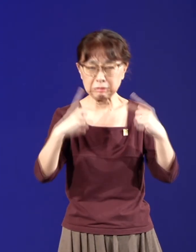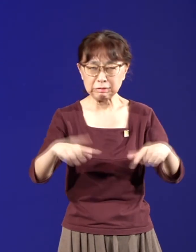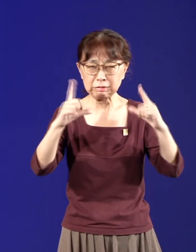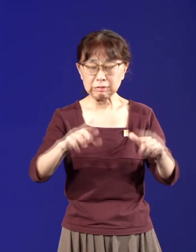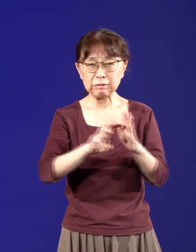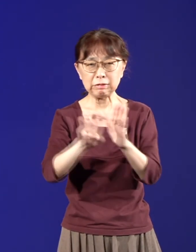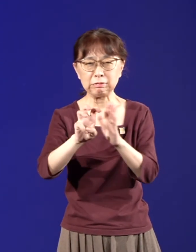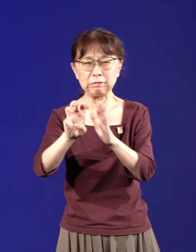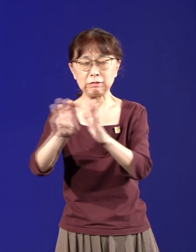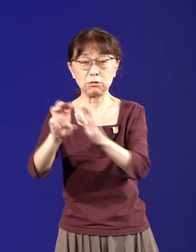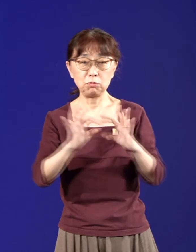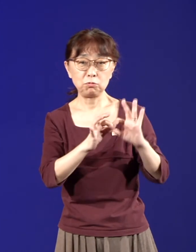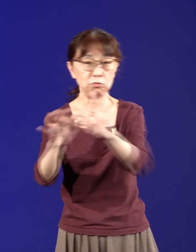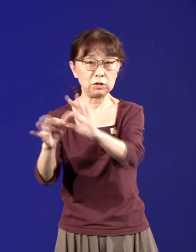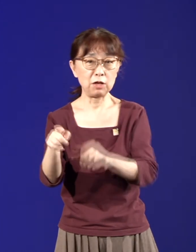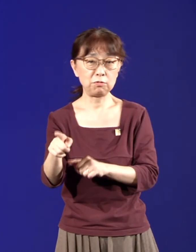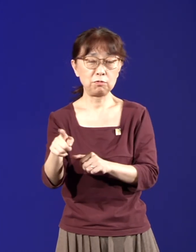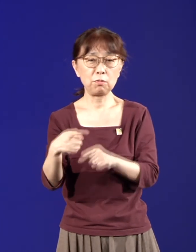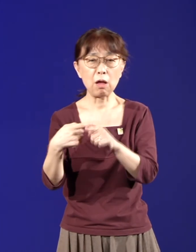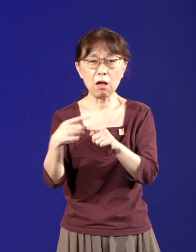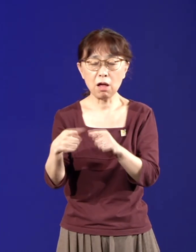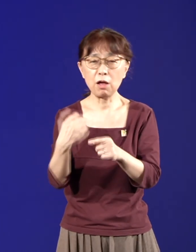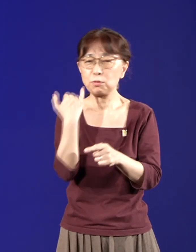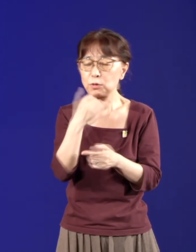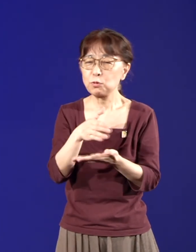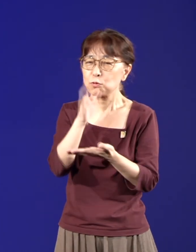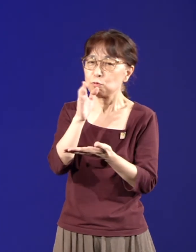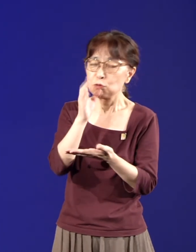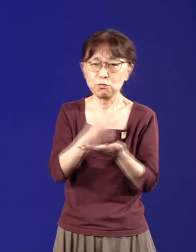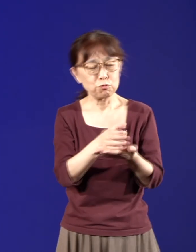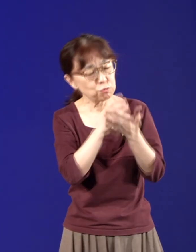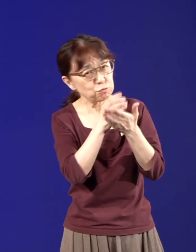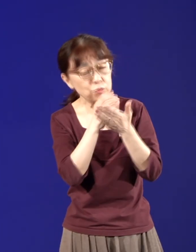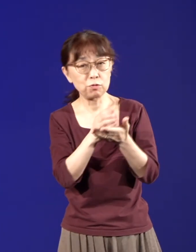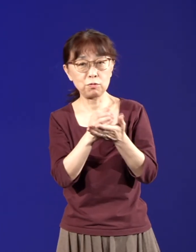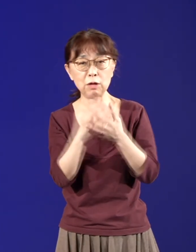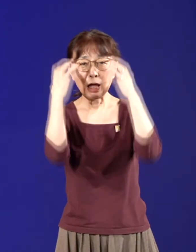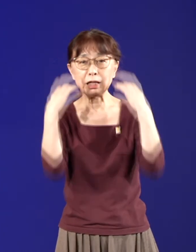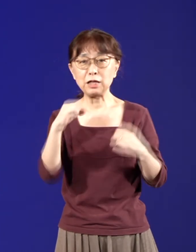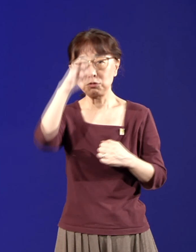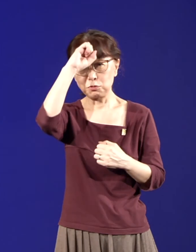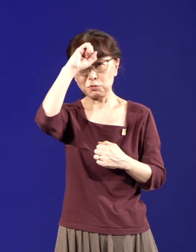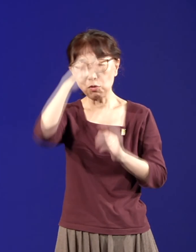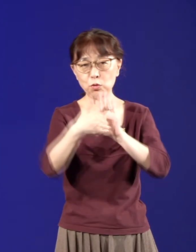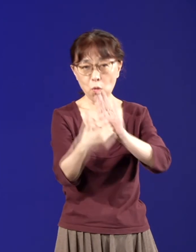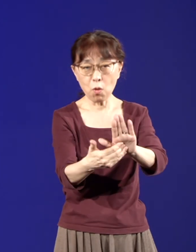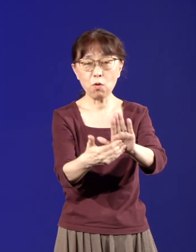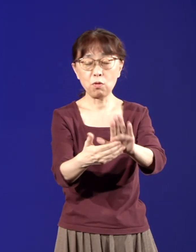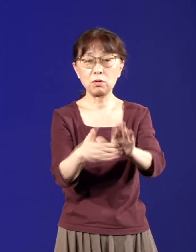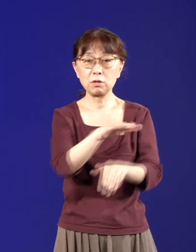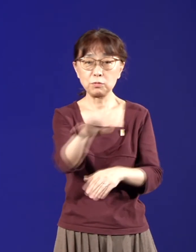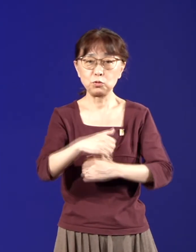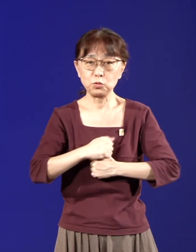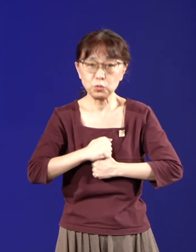いておりますので、こまめな水分補給、熱中症の予防ということにもですね、ご注意をい